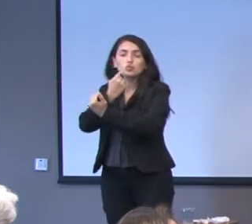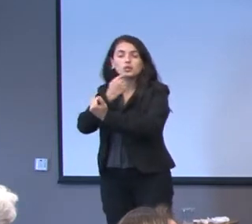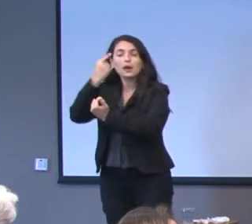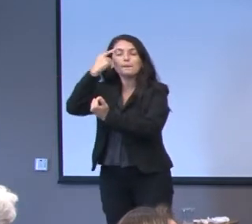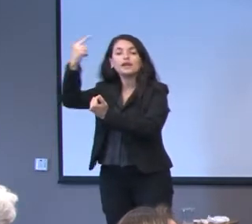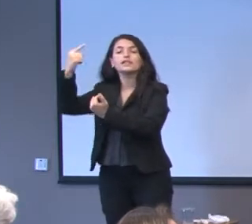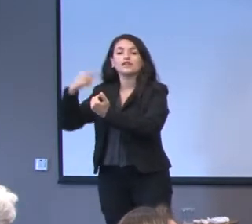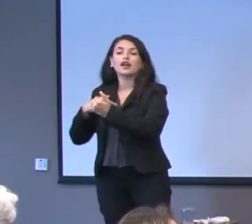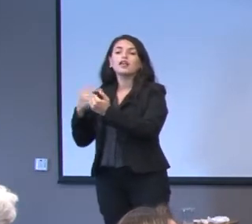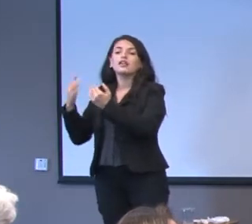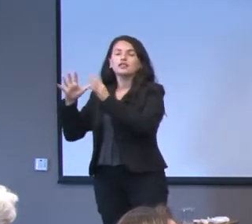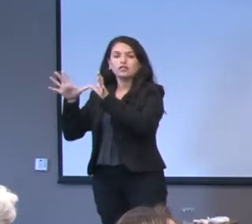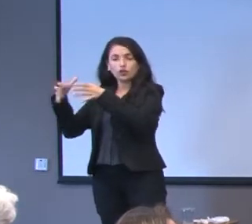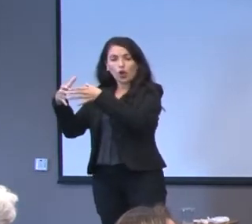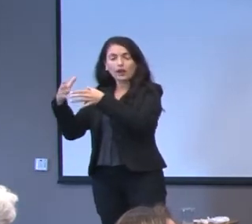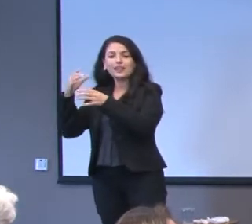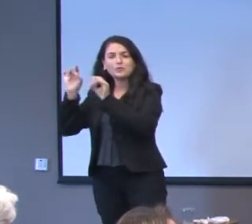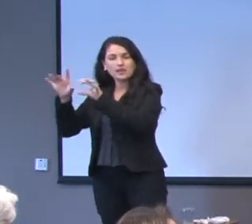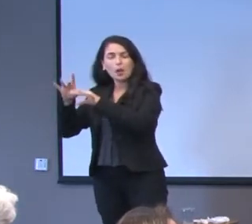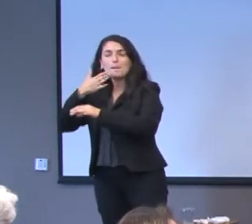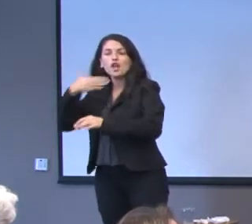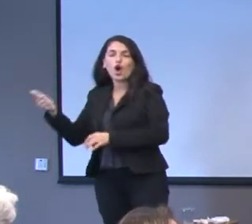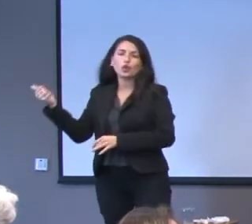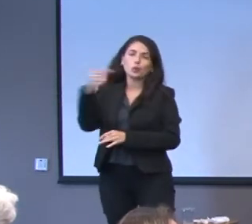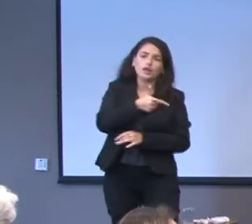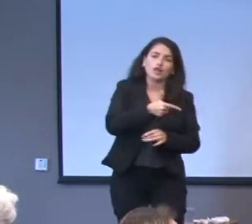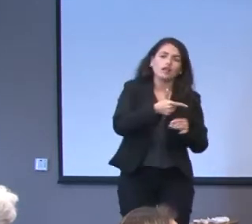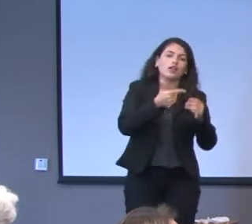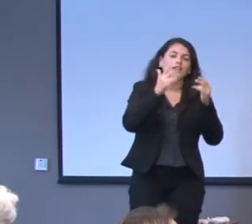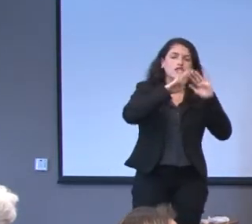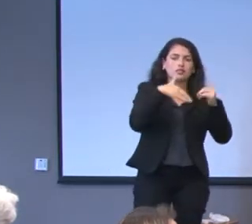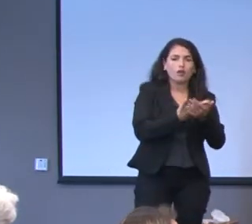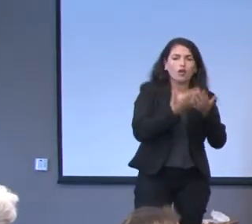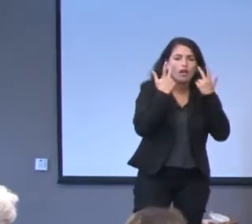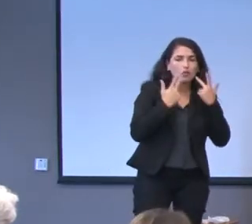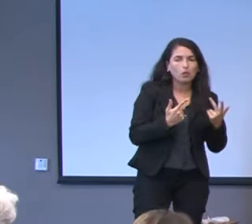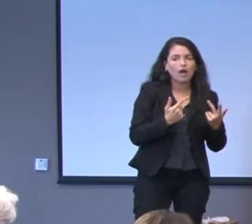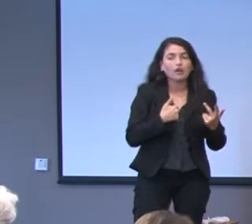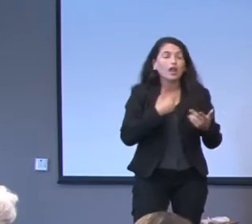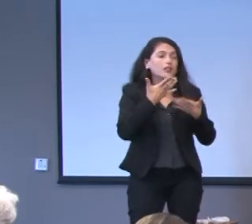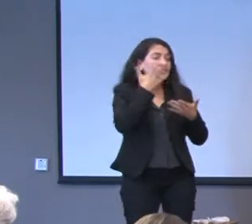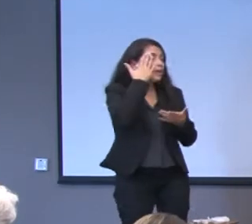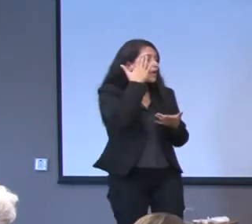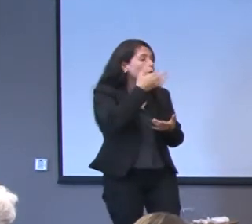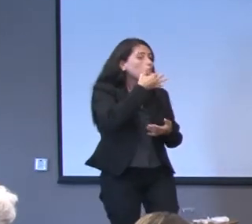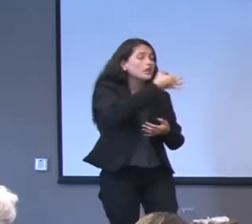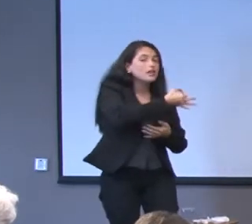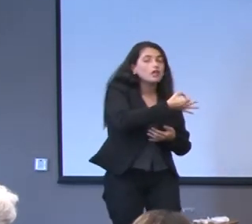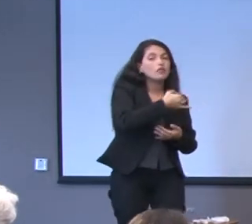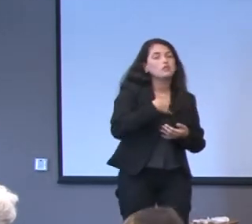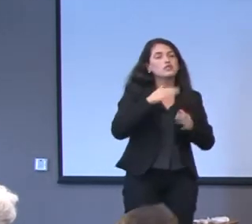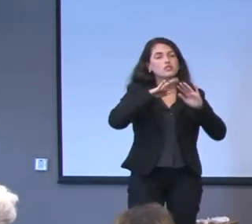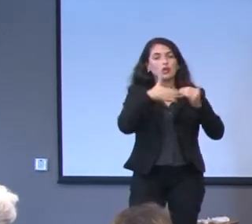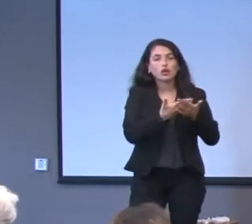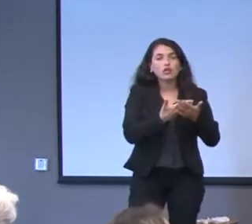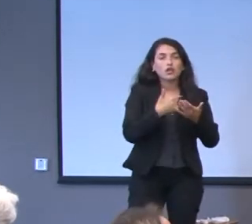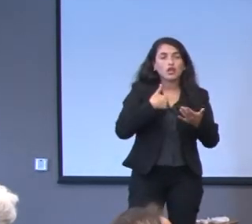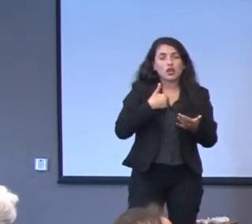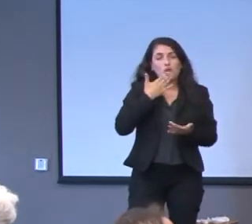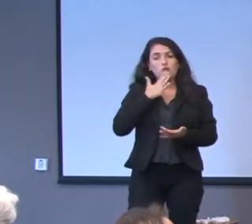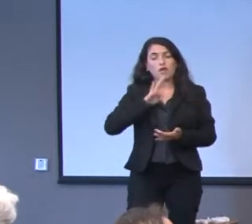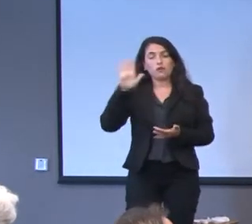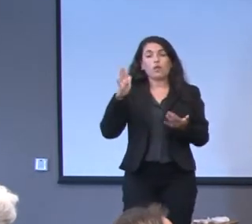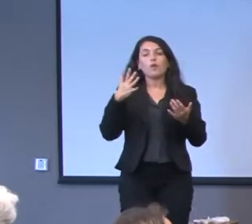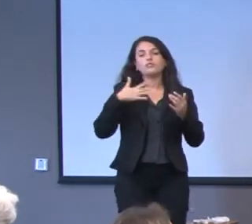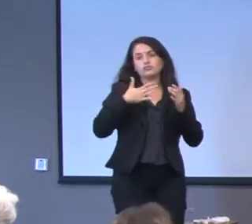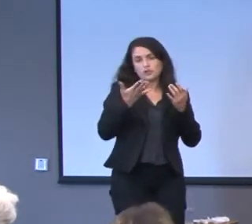Então, eu queria ouvir um pouco de vocês sobre a opinião, né, como eu escuto muitos professores falando isso, especialistas, queria saber o que vocês pensam. Eu sou a favor da